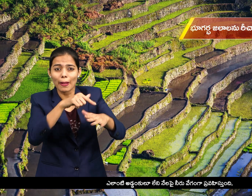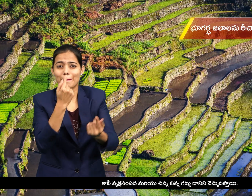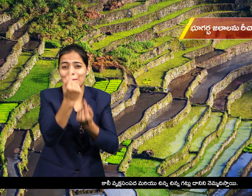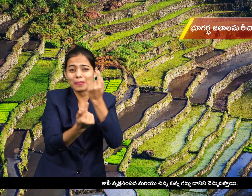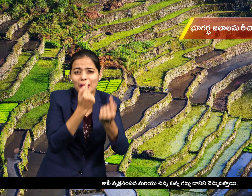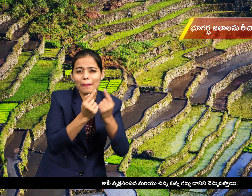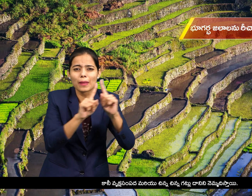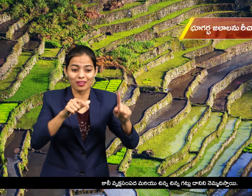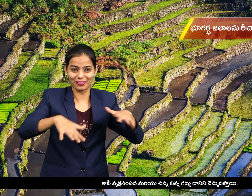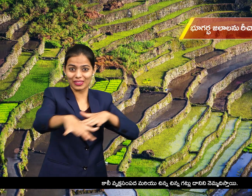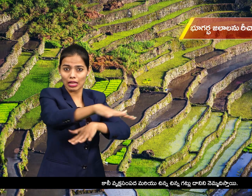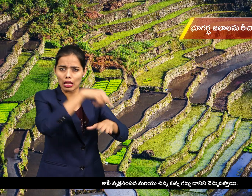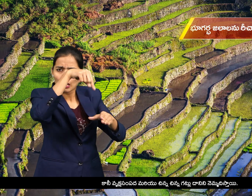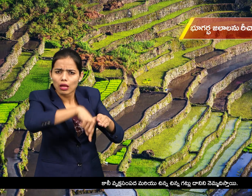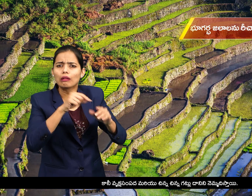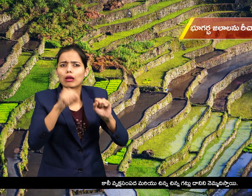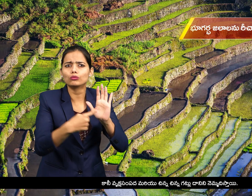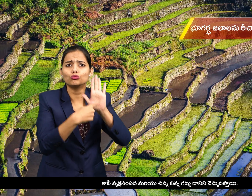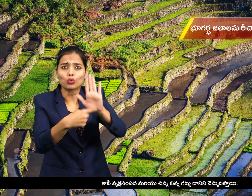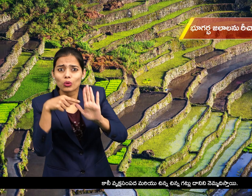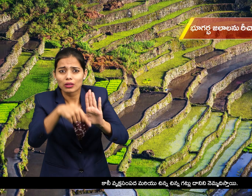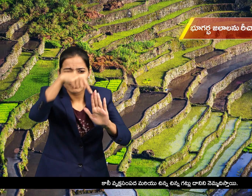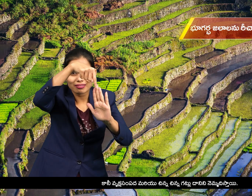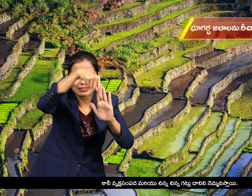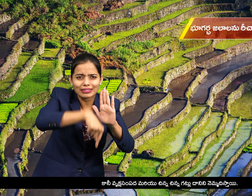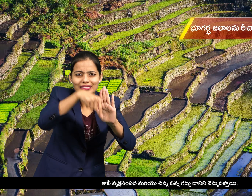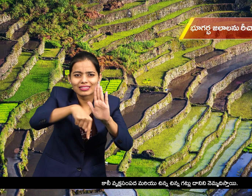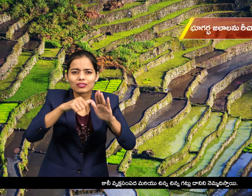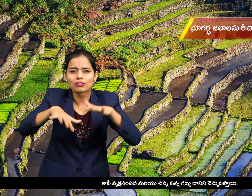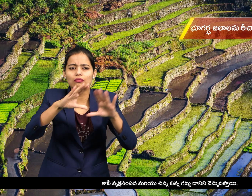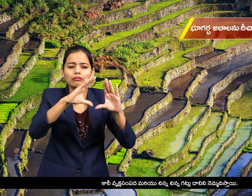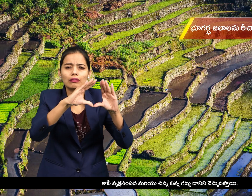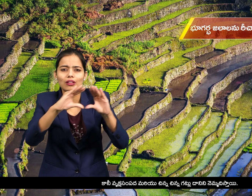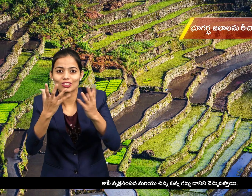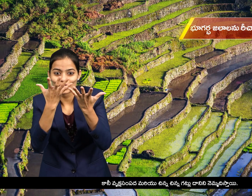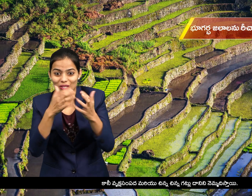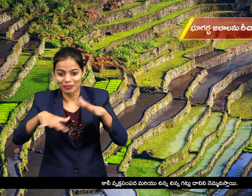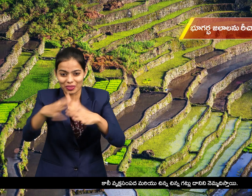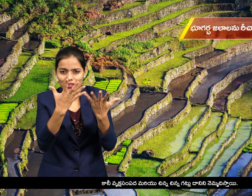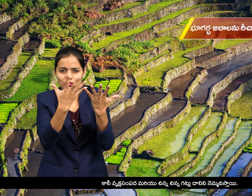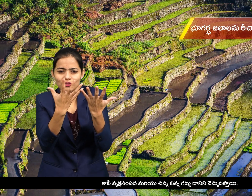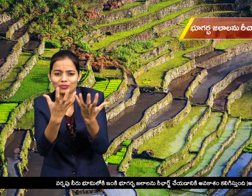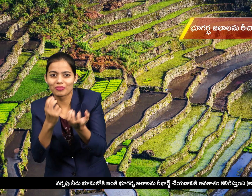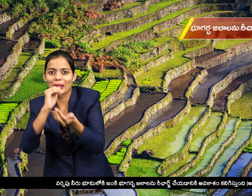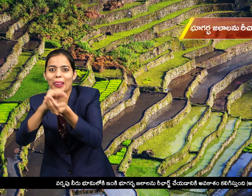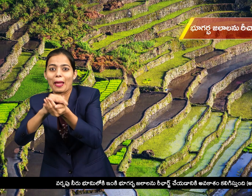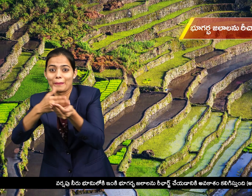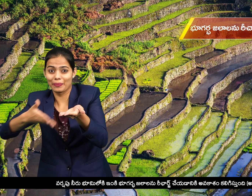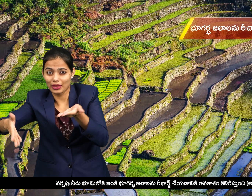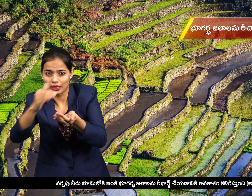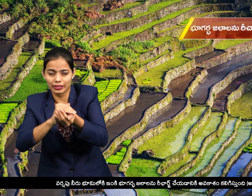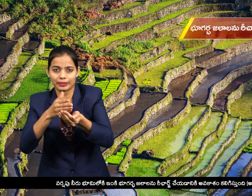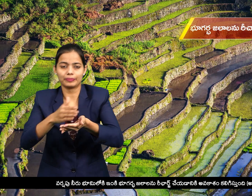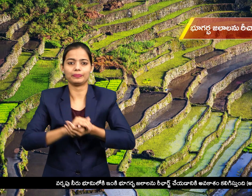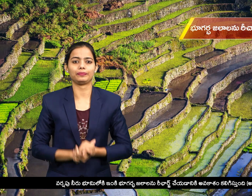ప్రవహిస్తుంది. కానీ వృక్ష సంపద మరియు చిన్న చిన్న గట్లు దానిని నెమ్మదిస్తాయి. వర్షపు